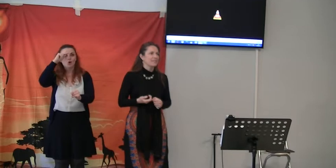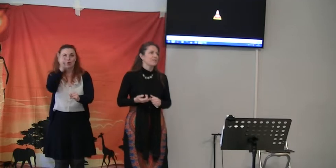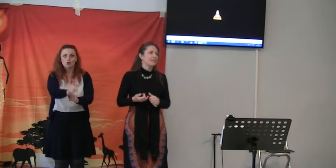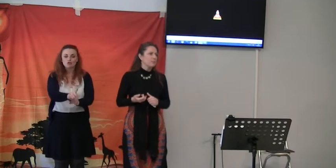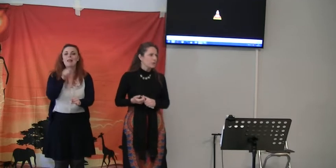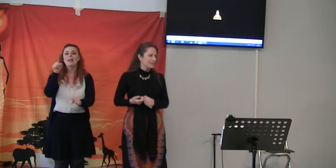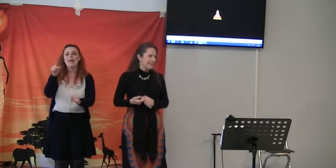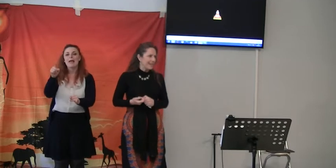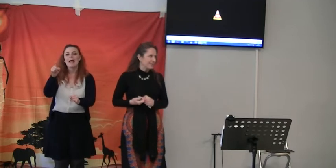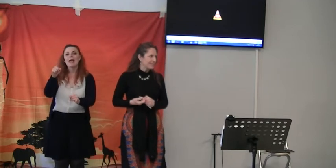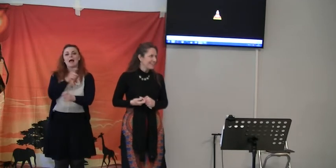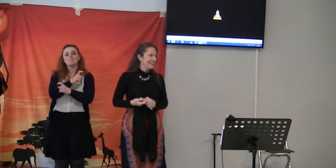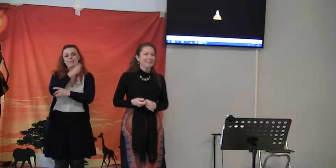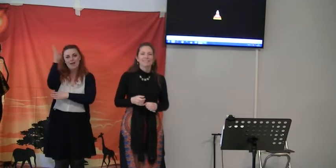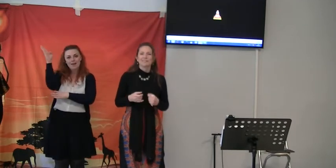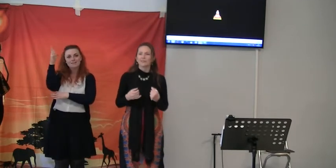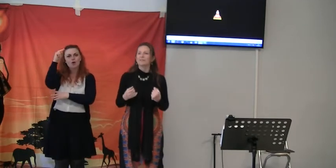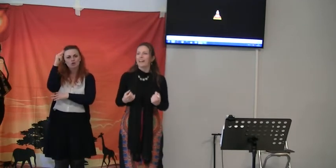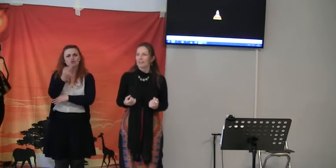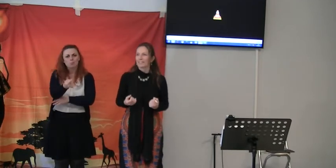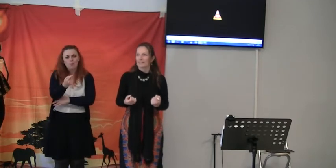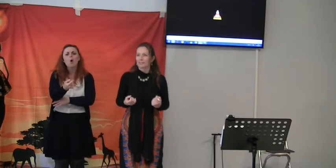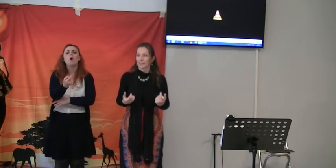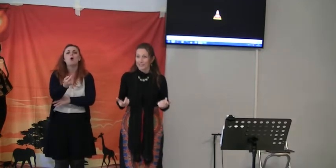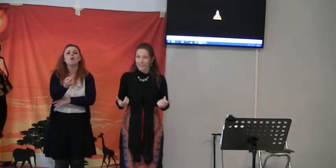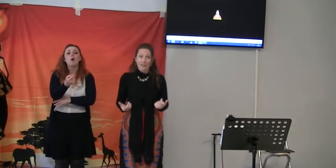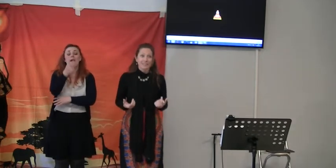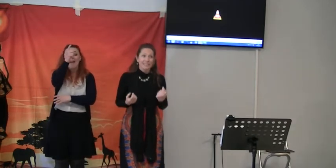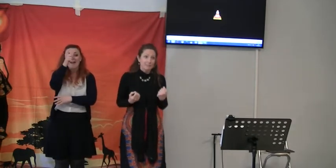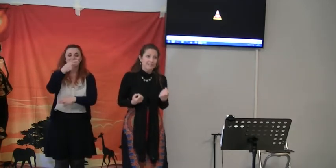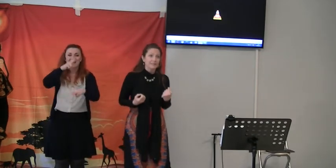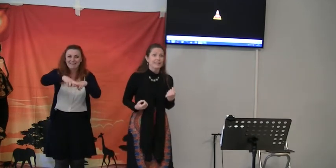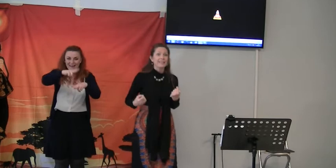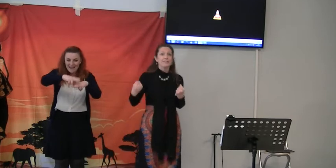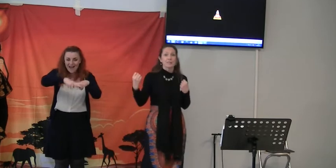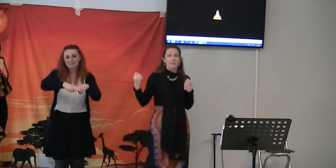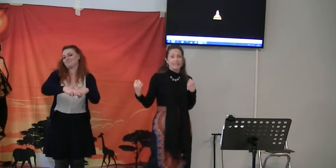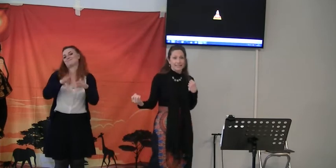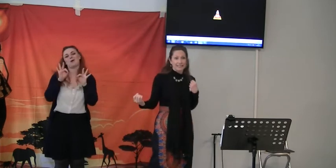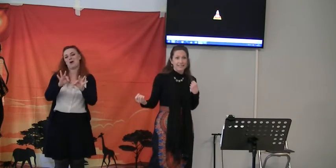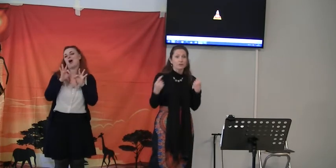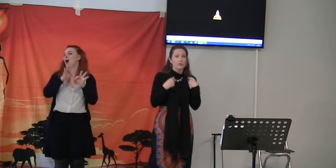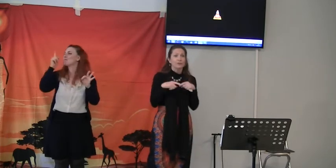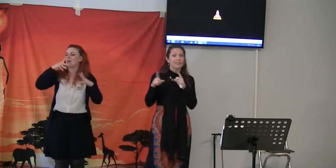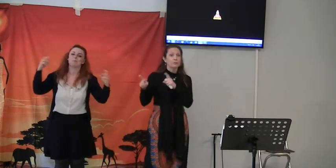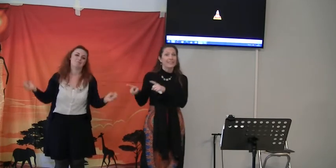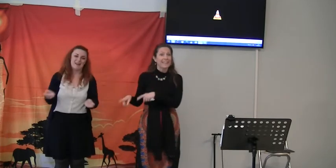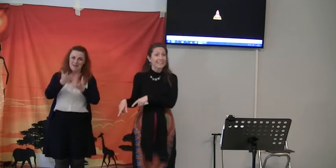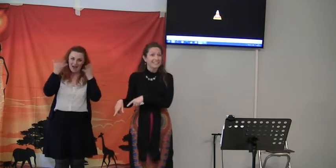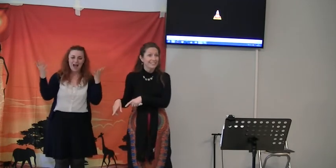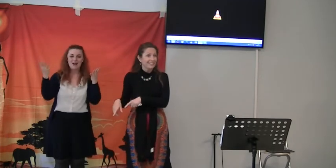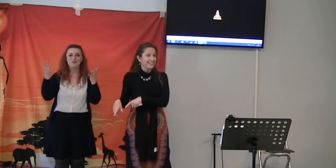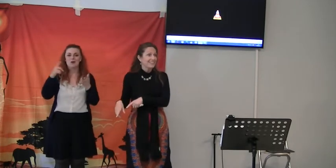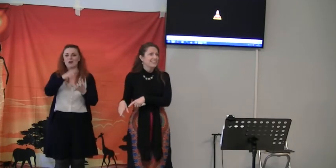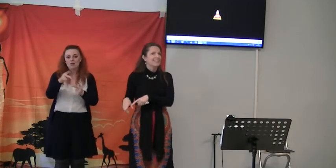albanese che sapeva anche poco l'italiano. E questi sono i miracoli che ha fatto Dio. Perché praticamente lei non sapeva l'inglese. Io dovevo tradurre